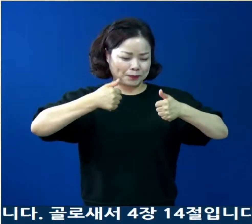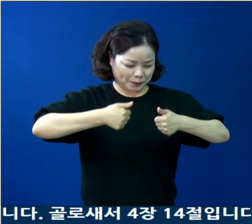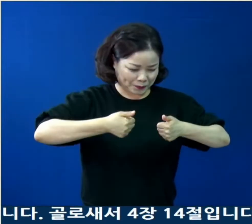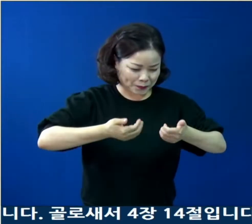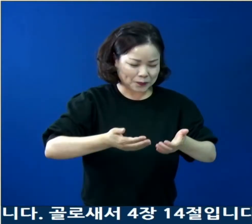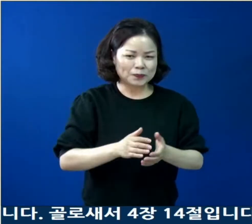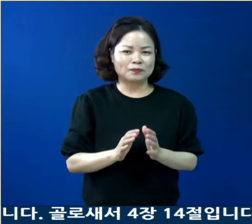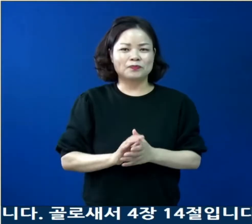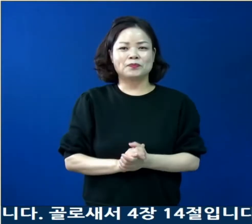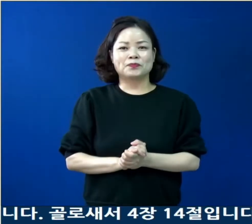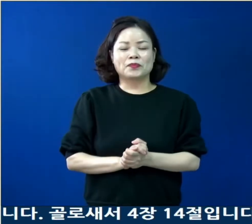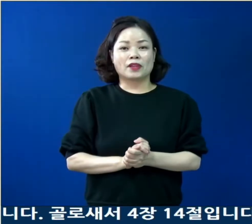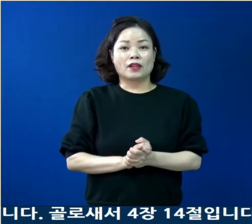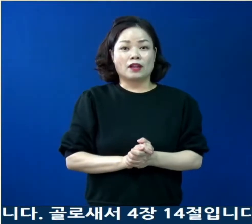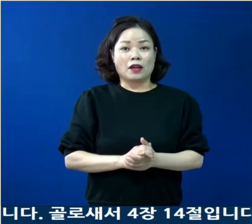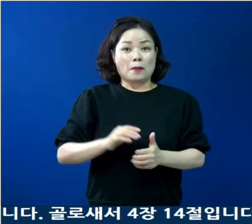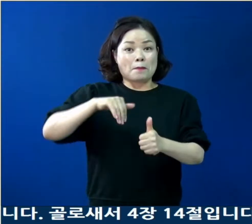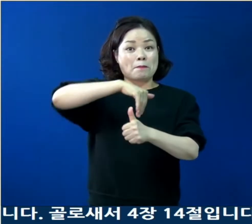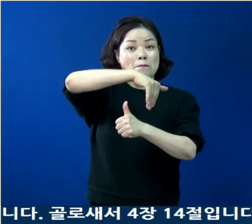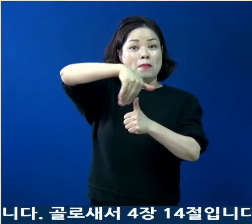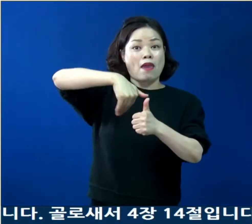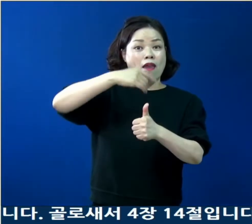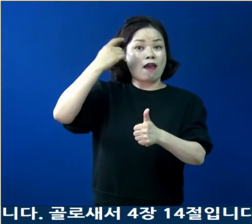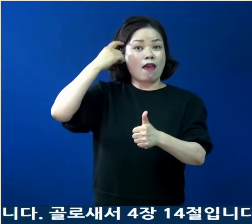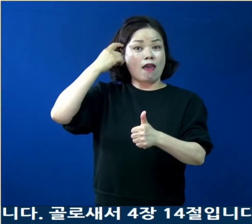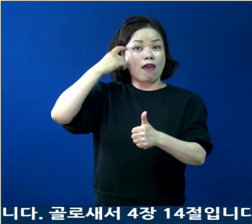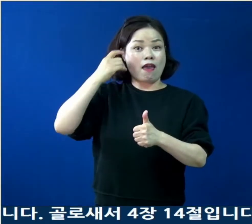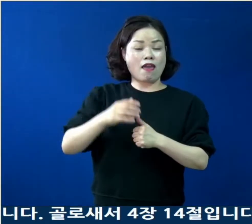모난하느니라. 내려주시고요. 배경을 좀 생각해 보십시다.